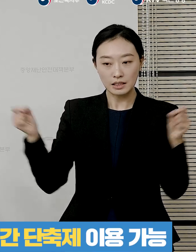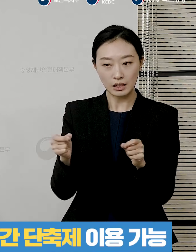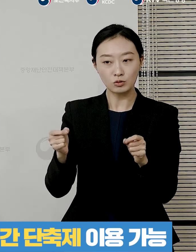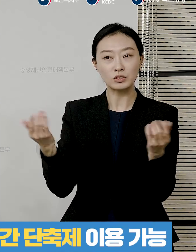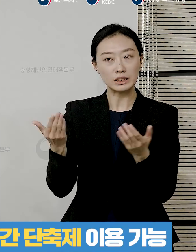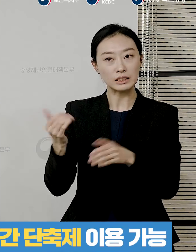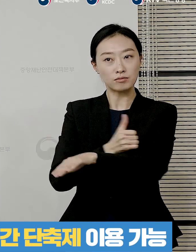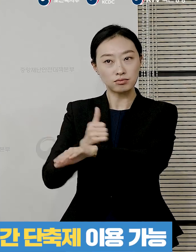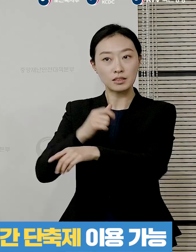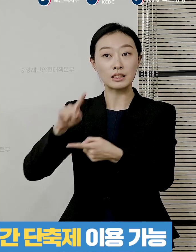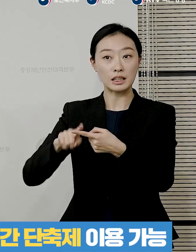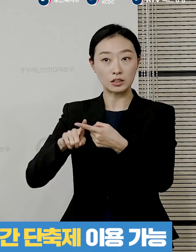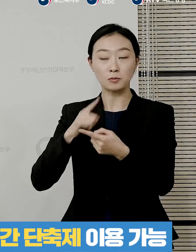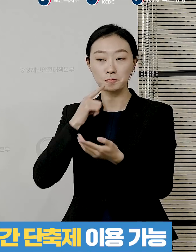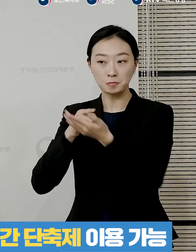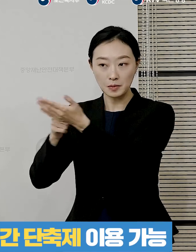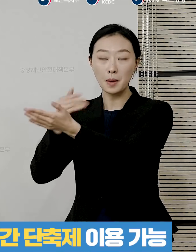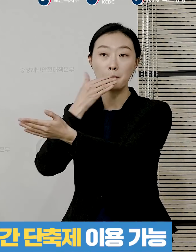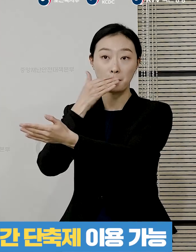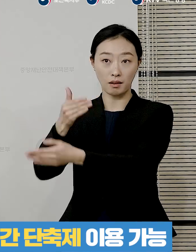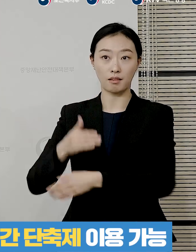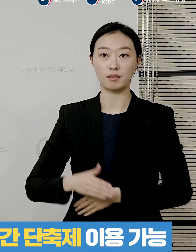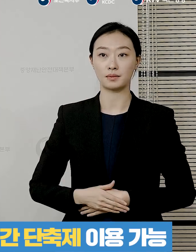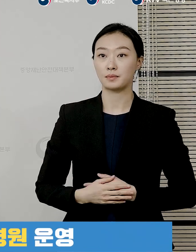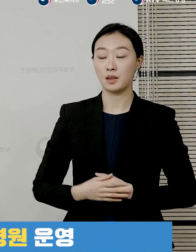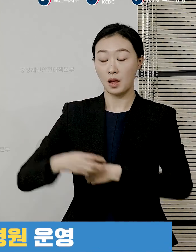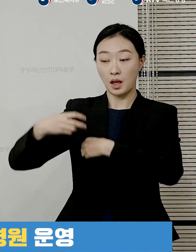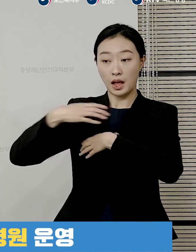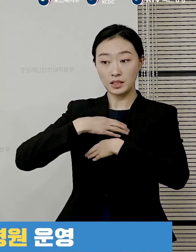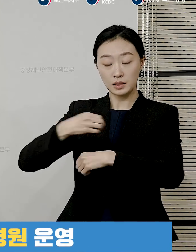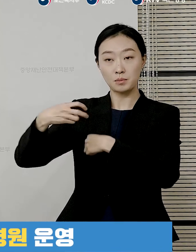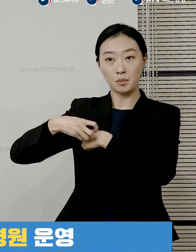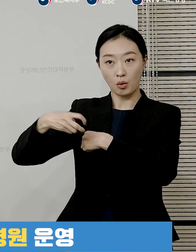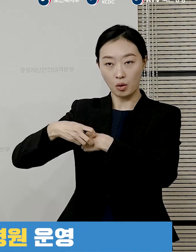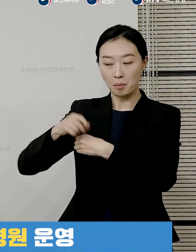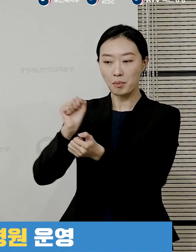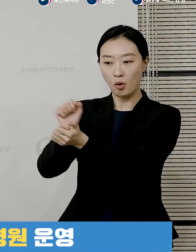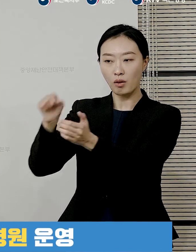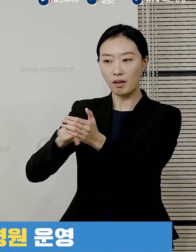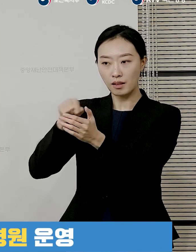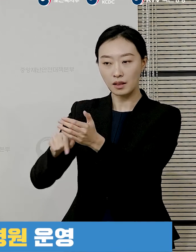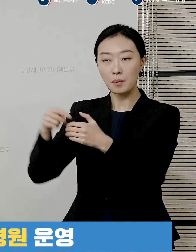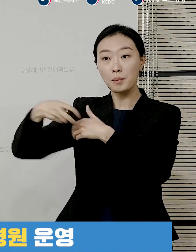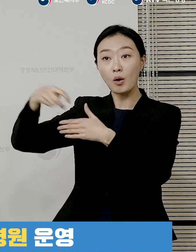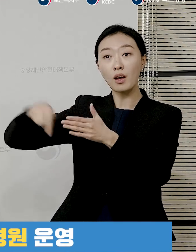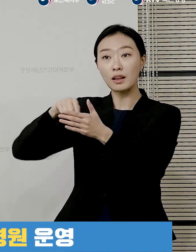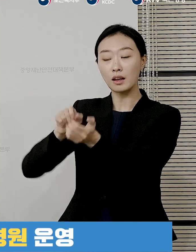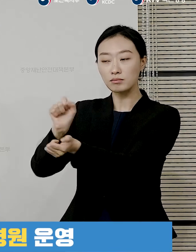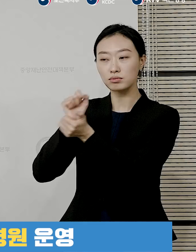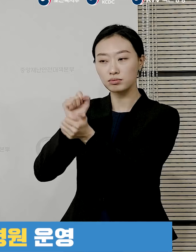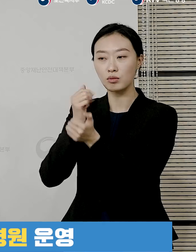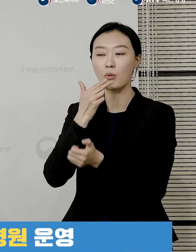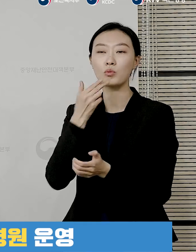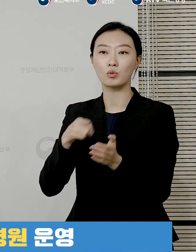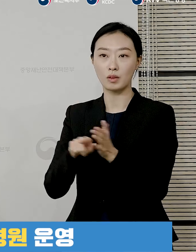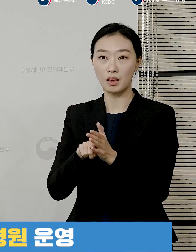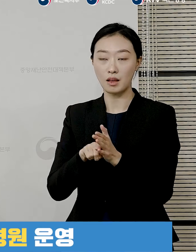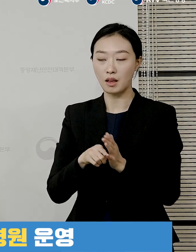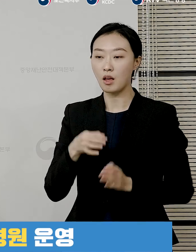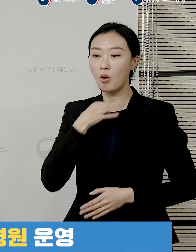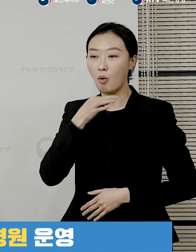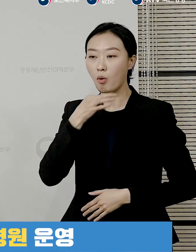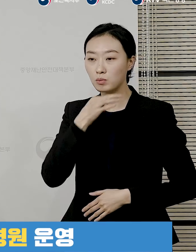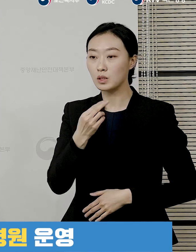근로시간 단축 제도를 사용할 수 있습니다. 국민안심병원은 병원 내 감염의 차단성을 차단하기